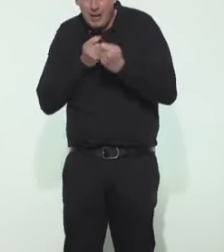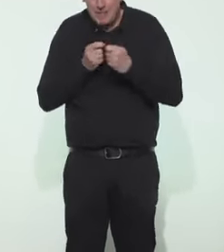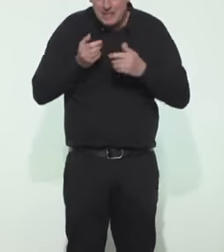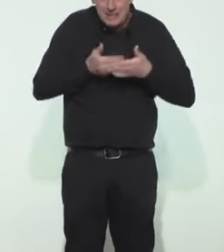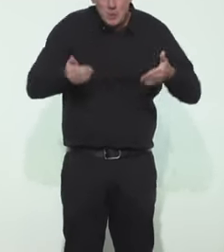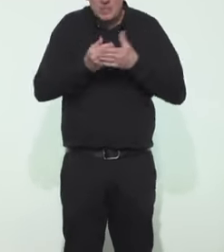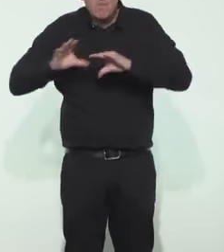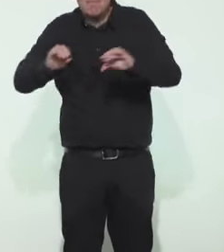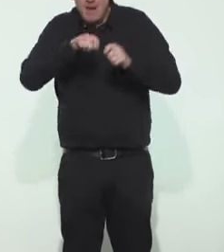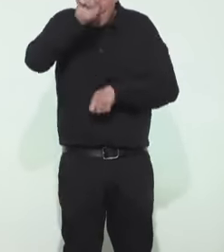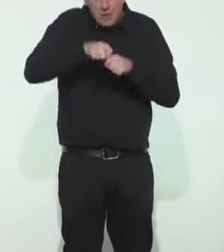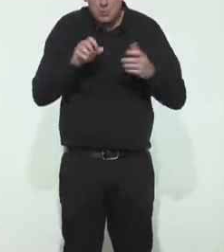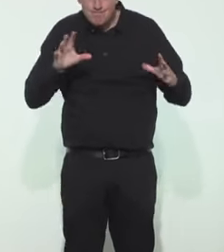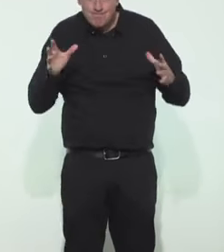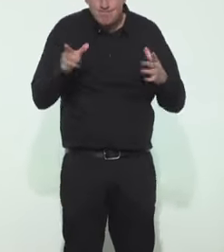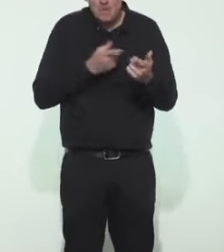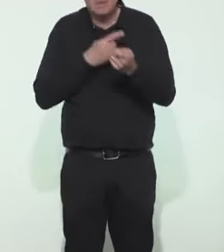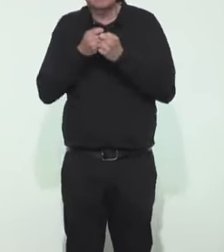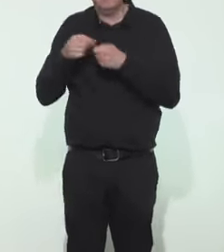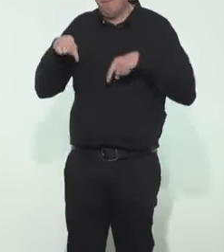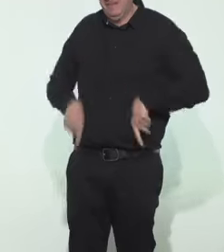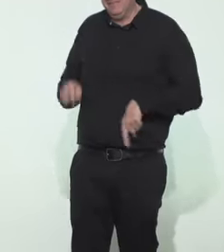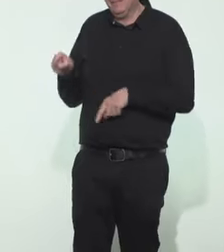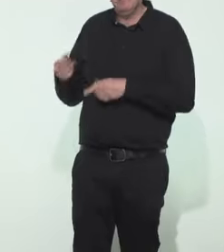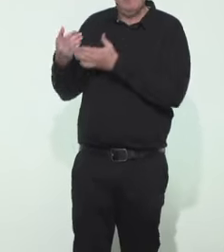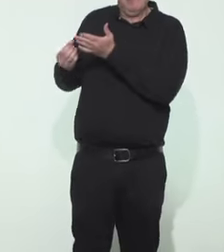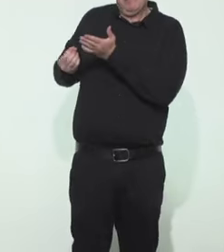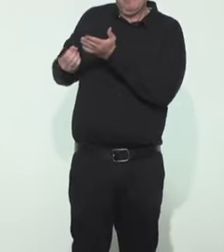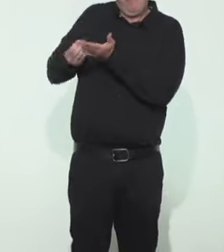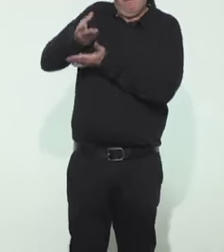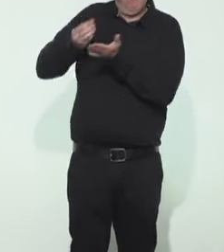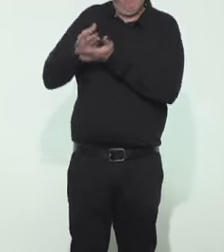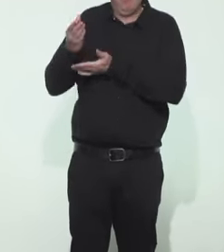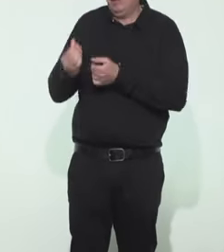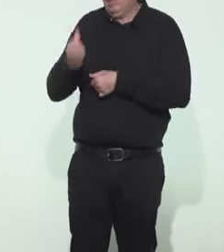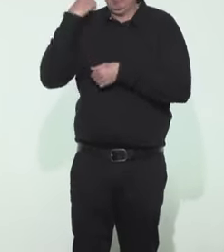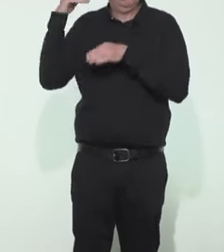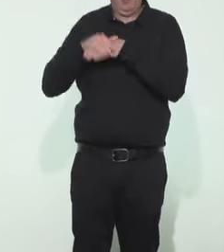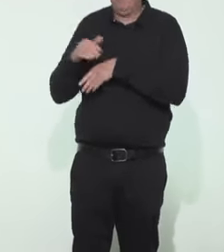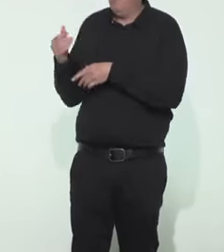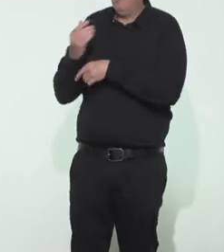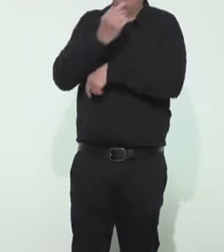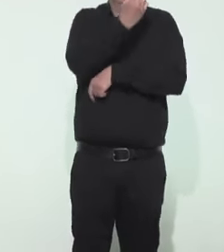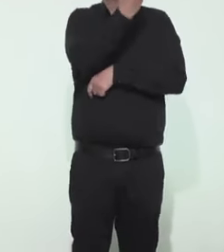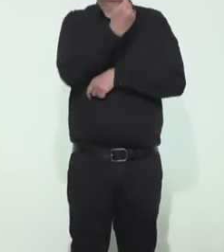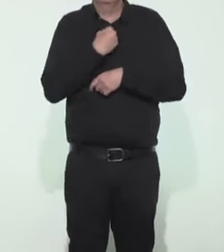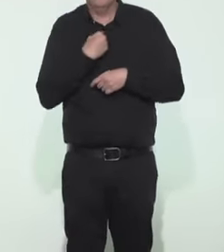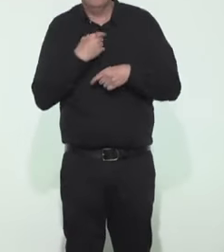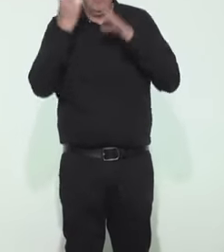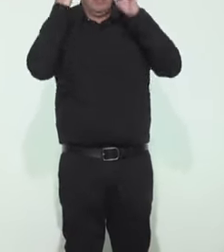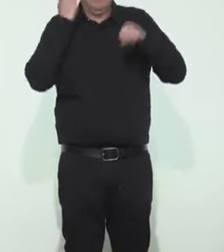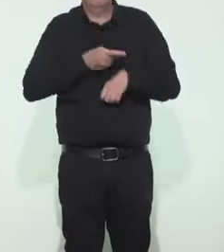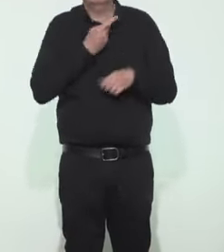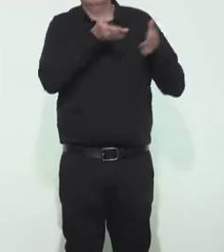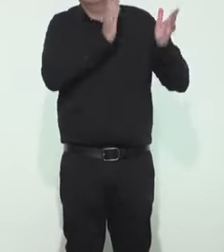et c'est donc cette constante évolution qu'a rappelé le ministre et c'est exactement ce que j'ai dit aussi hier soir quand la question m'a été posée après la vie de l'académie de métiers